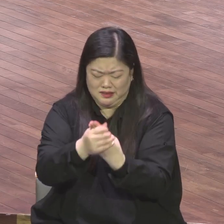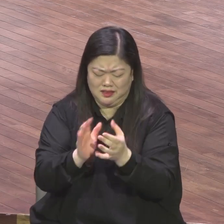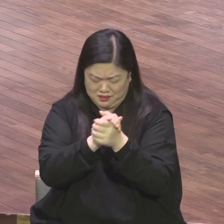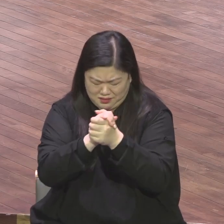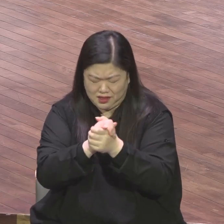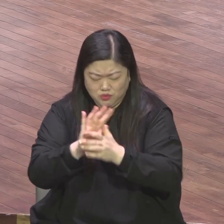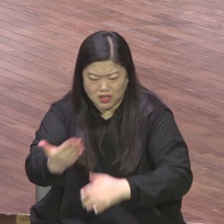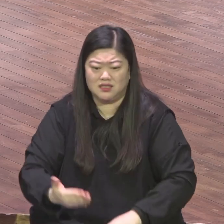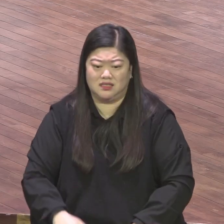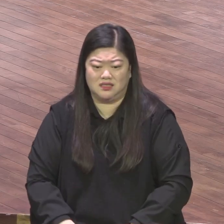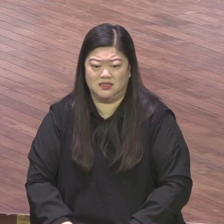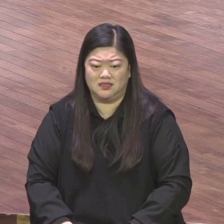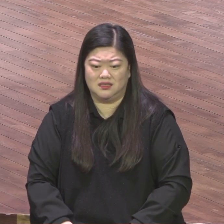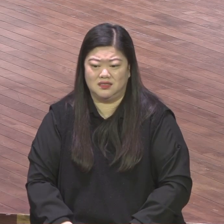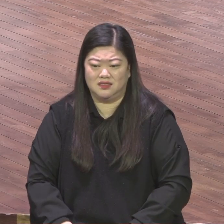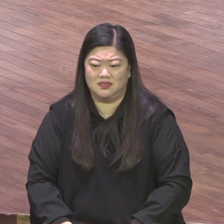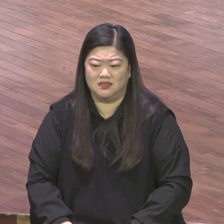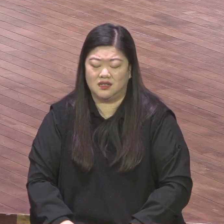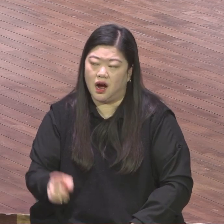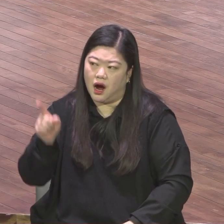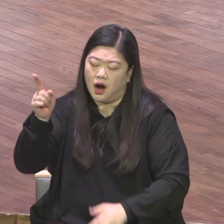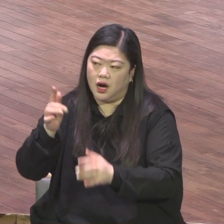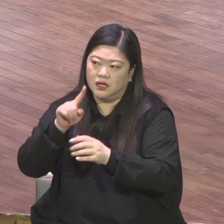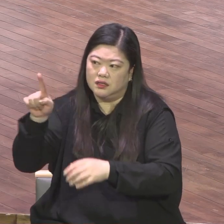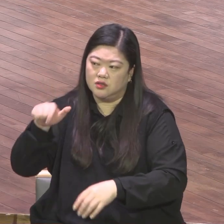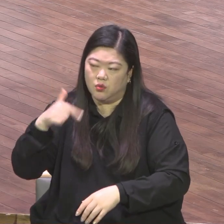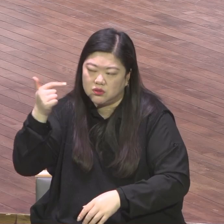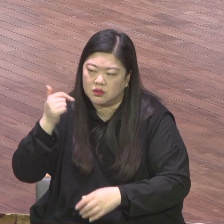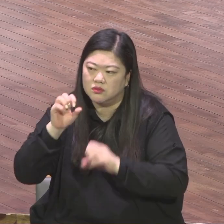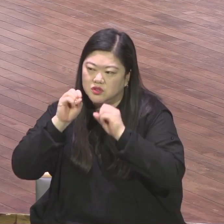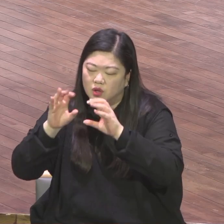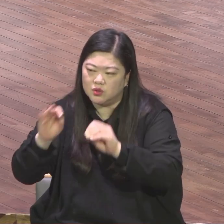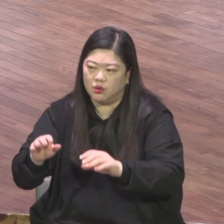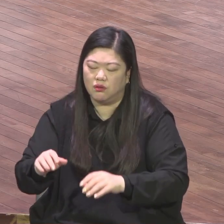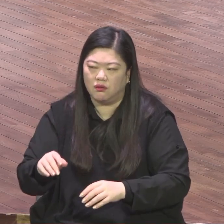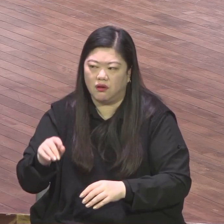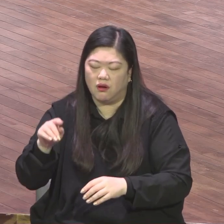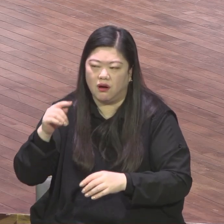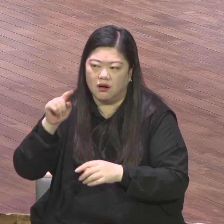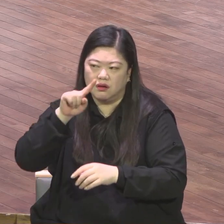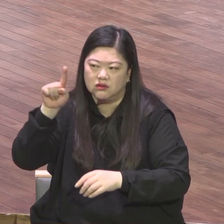3일조 생명원이 미쳤어 저거. 그 소리 한번 들어보세요.